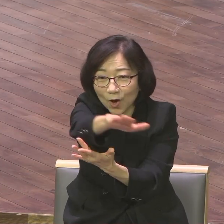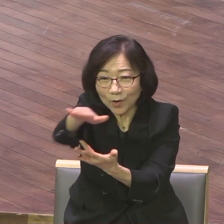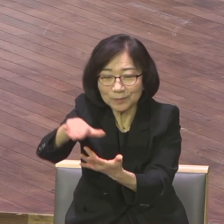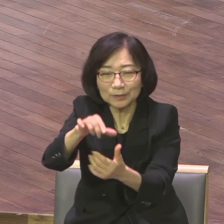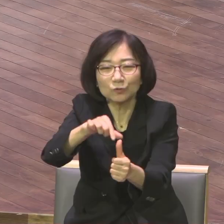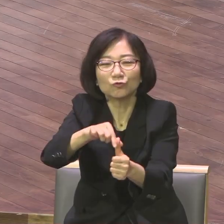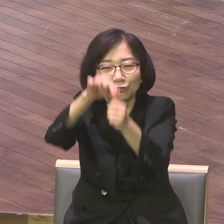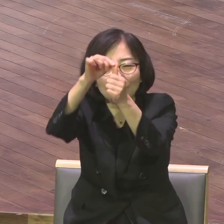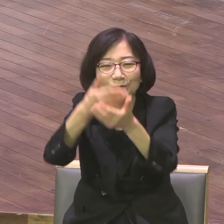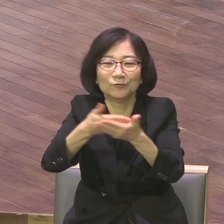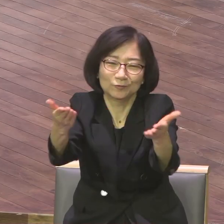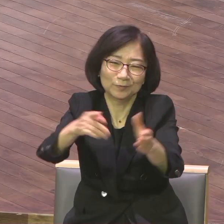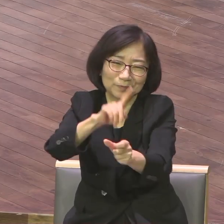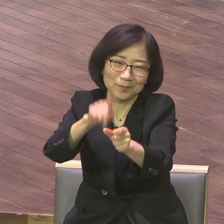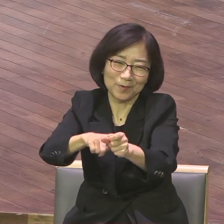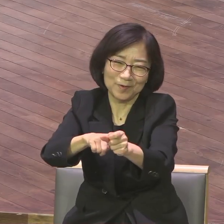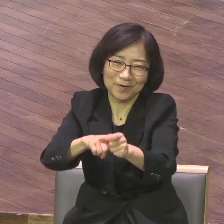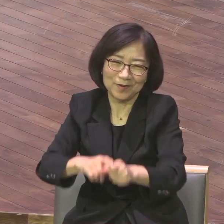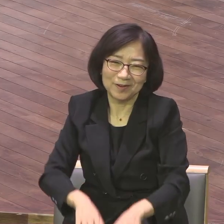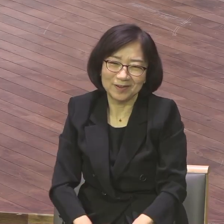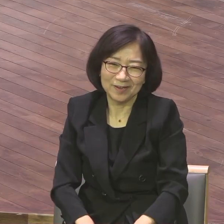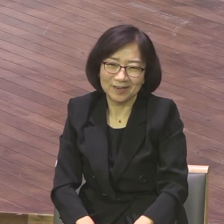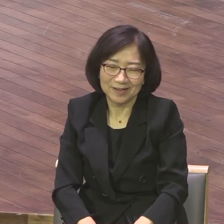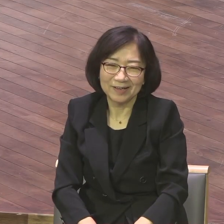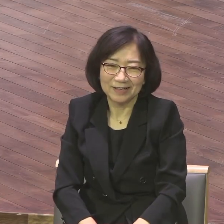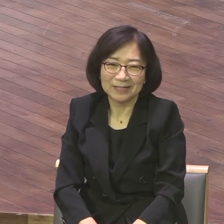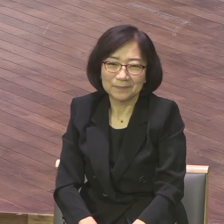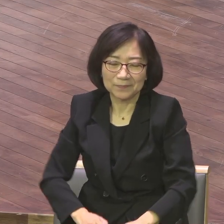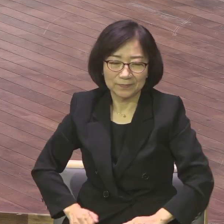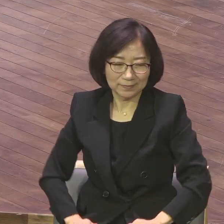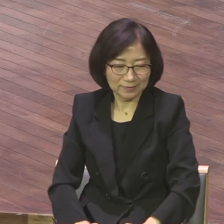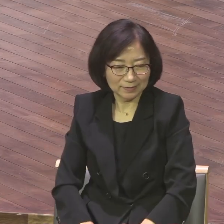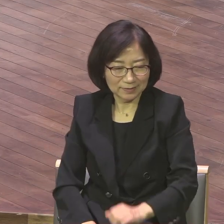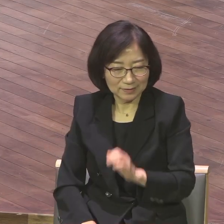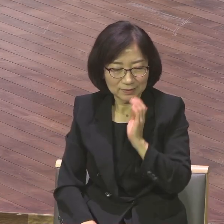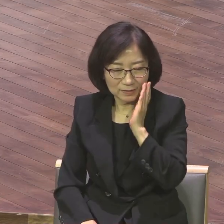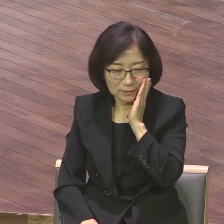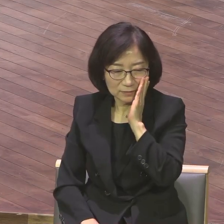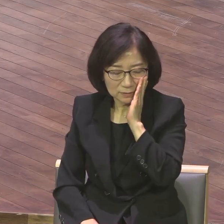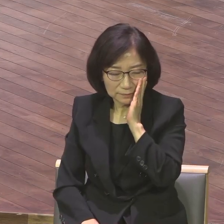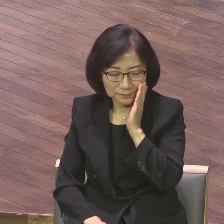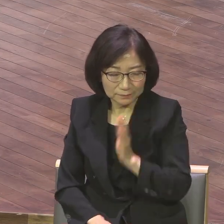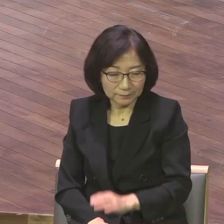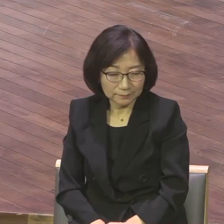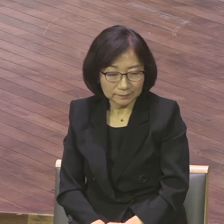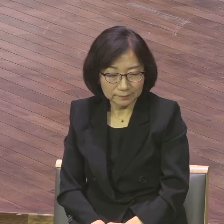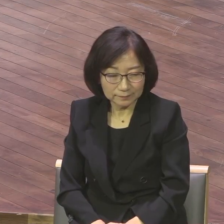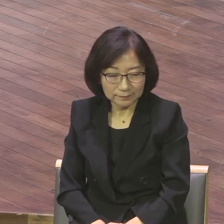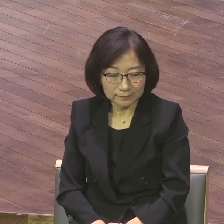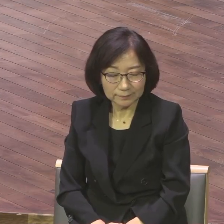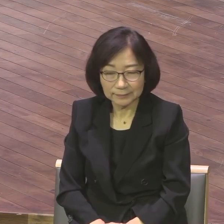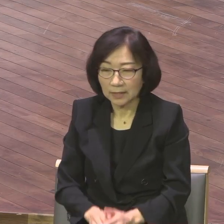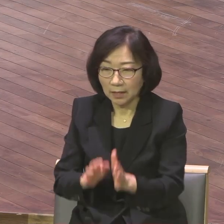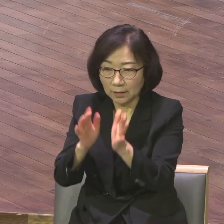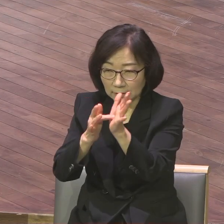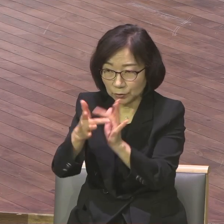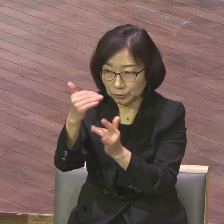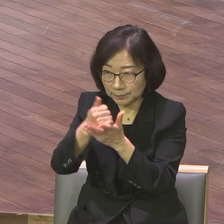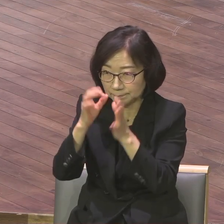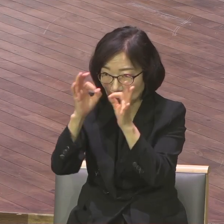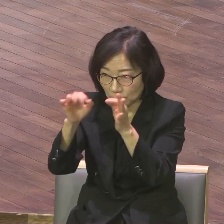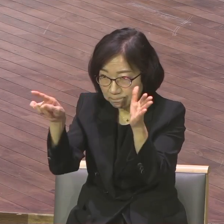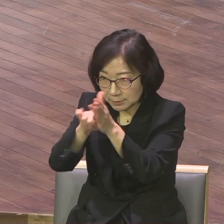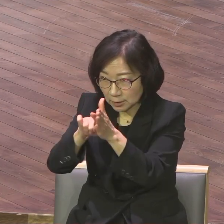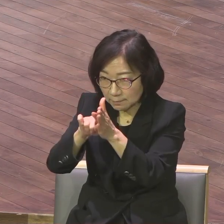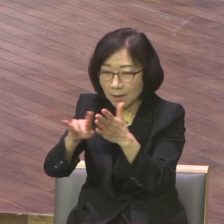아들이신 예수 그리스도를 보고 믿는 자는, 예수 그리스도를 보고 믿는 자는 누구든지 영생을